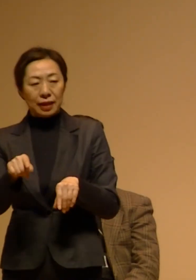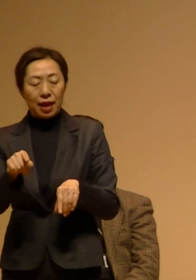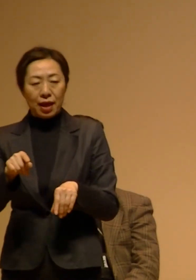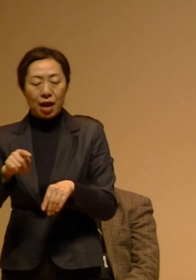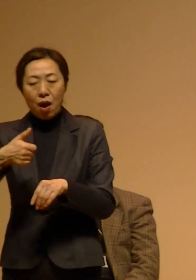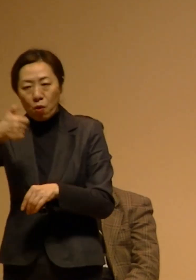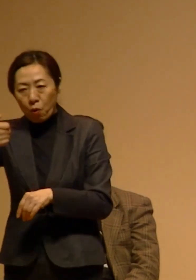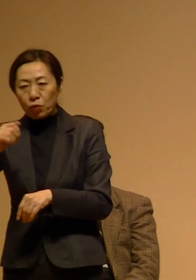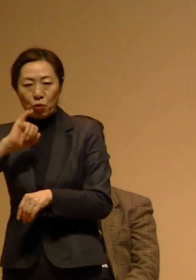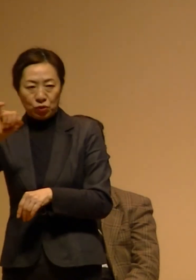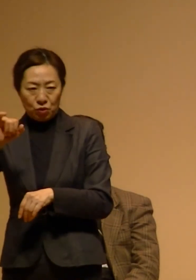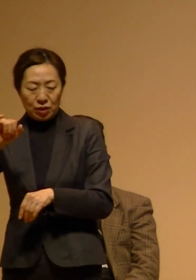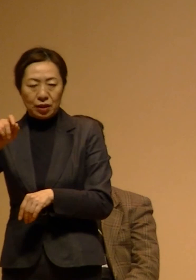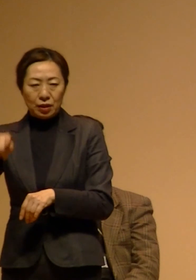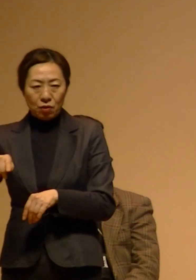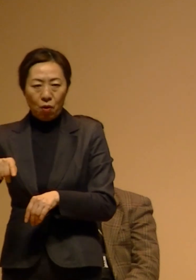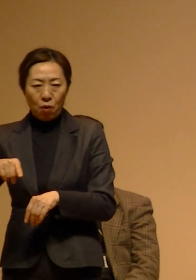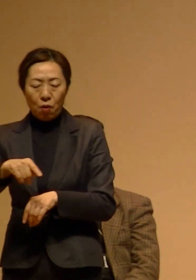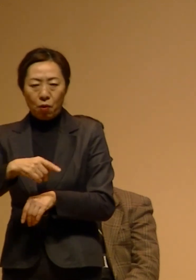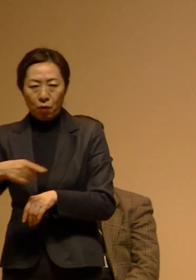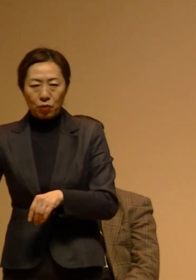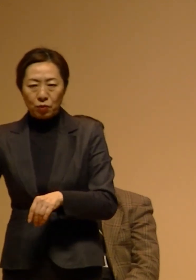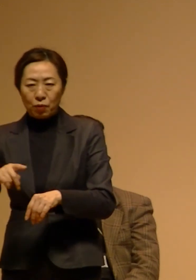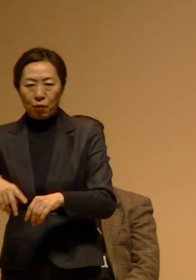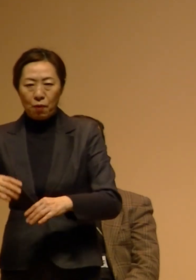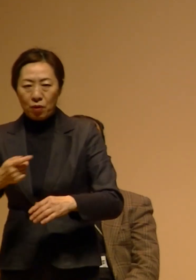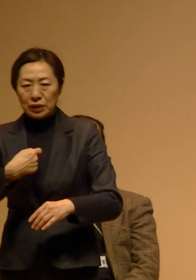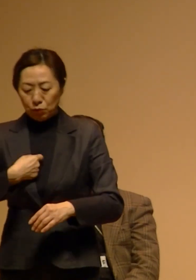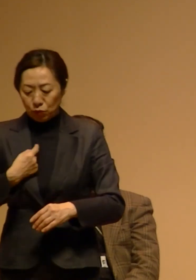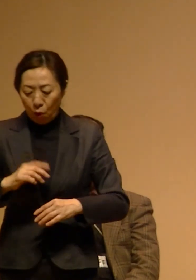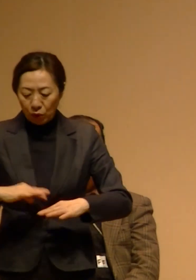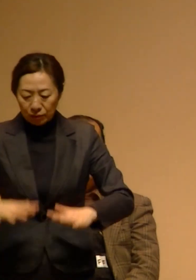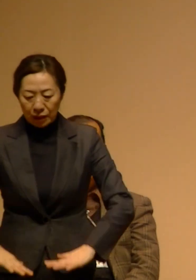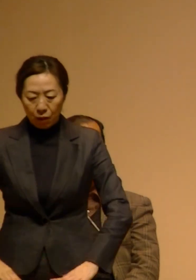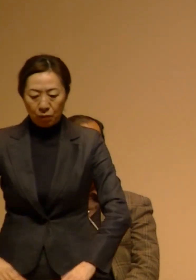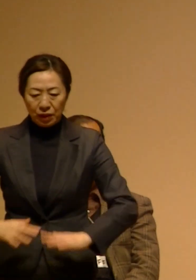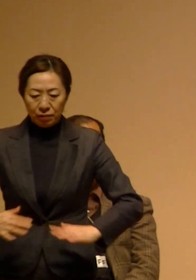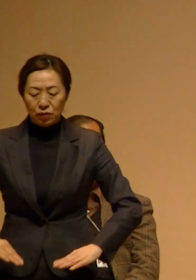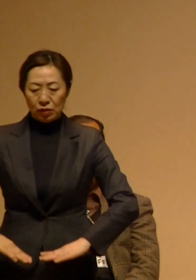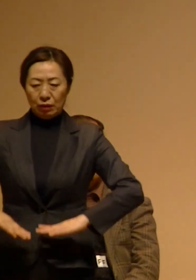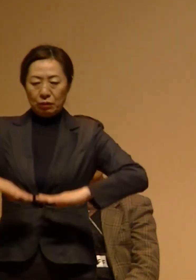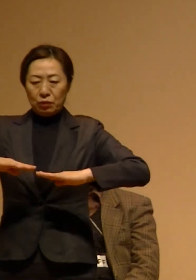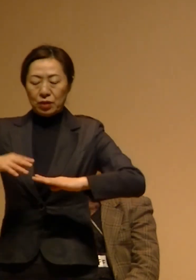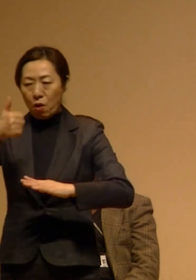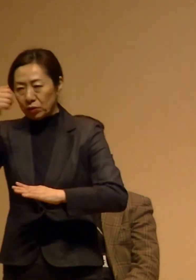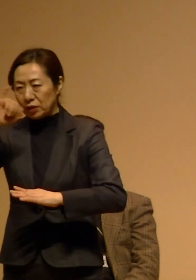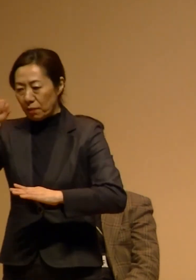お年寄りを腰までまで使って救助してくださいました。